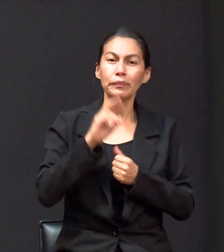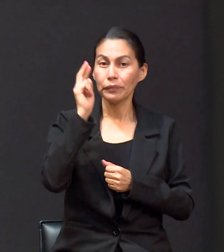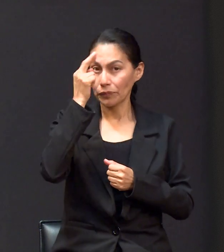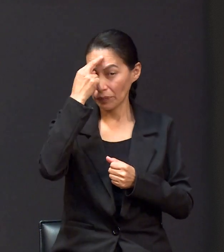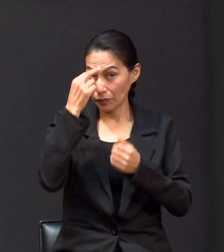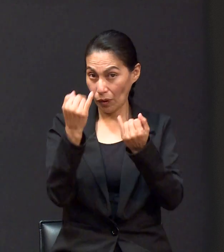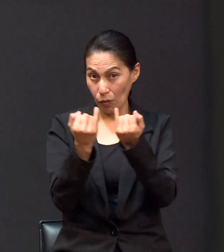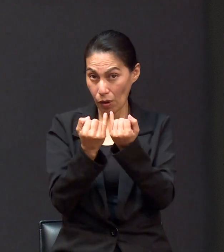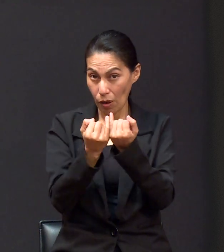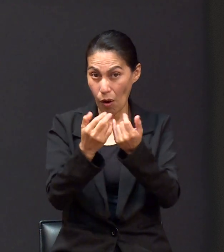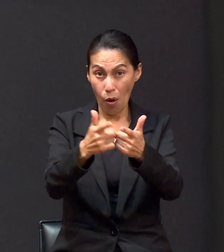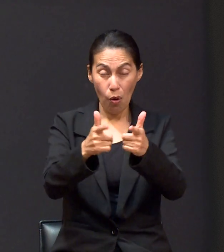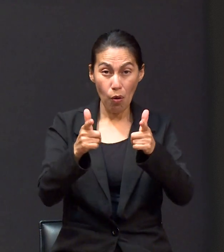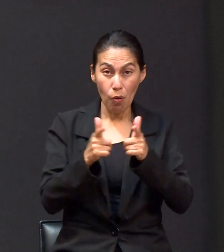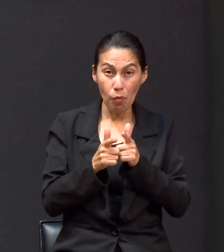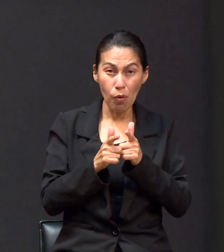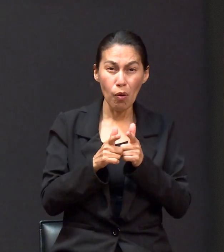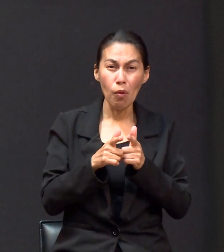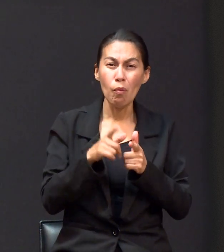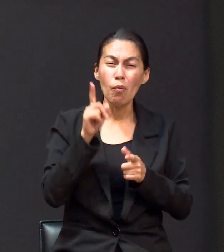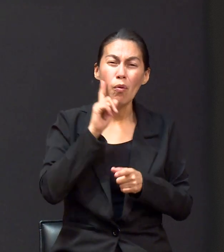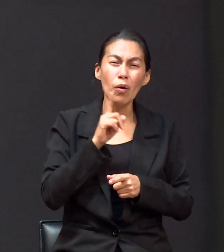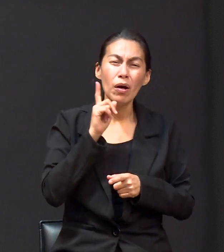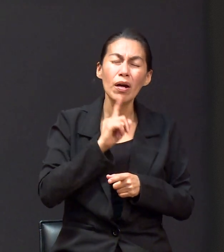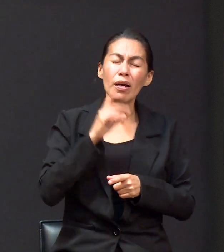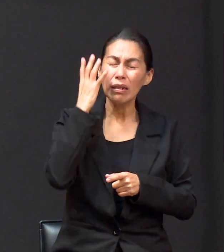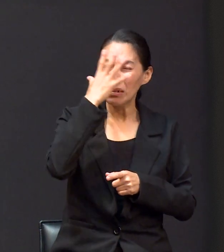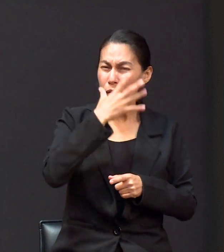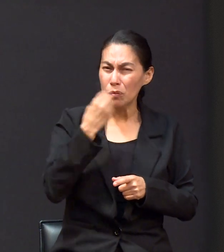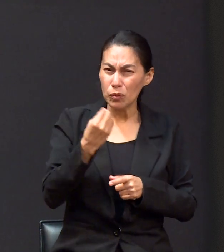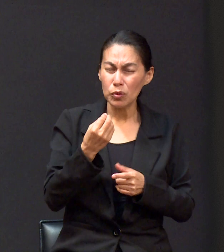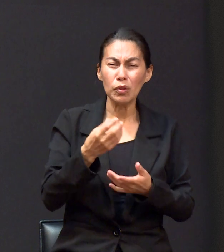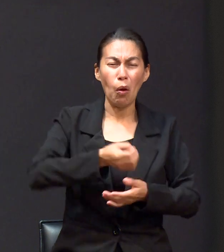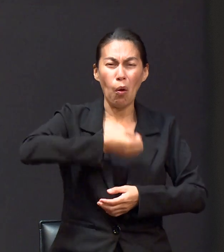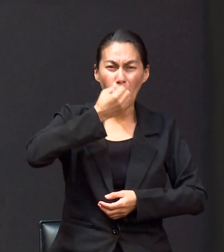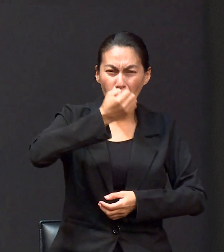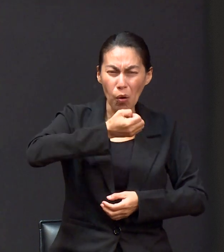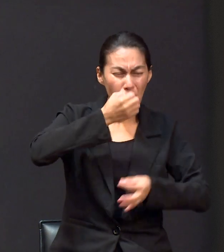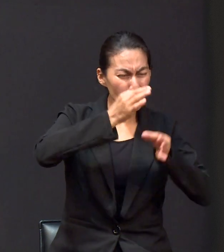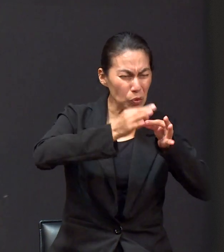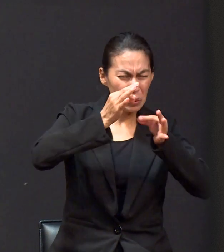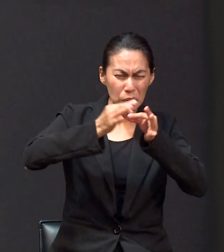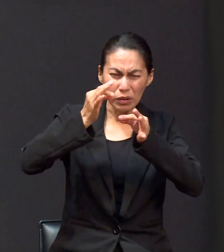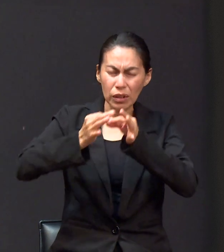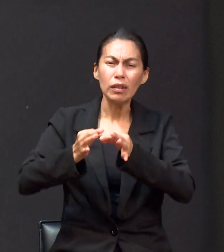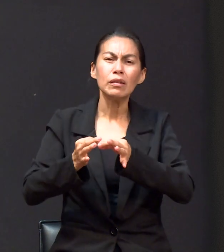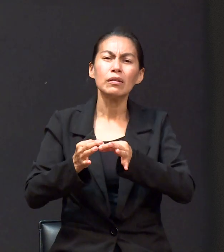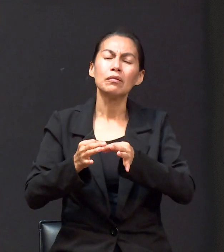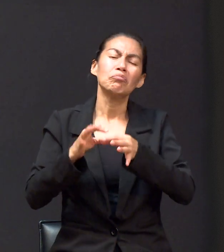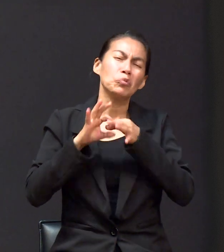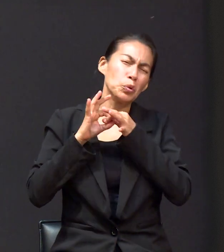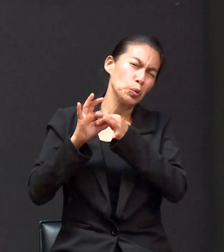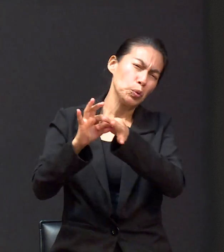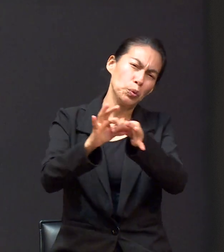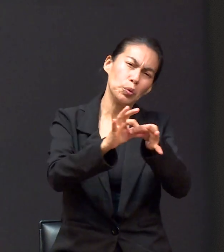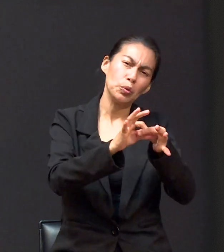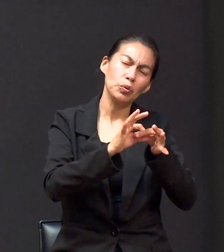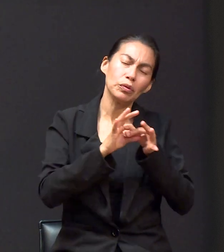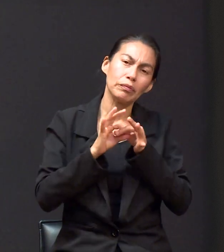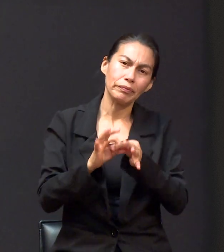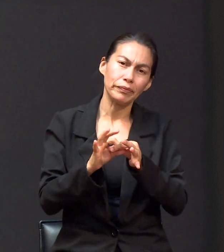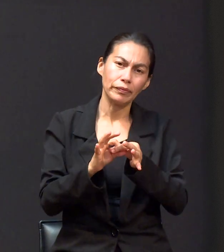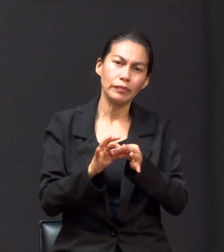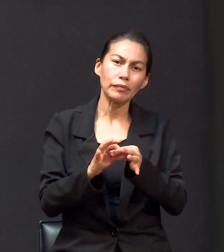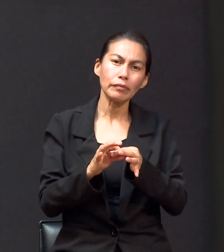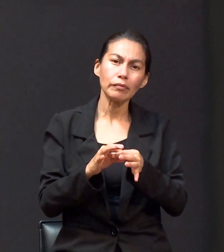que también hay un grupo de hermosas damas, las guerreras de la oración, que se unen a nosotros para